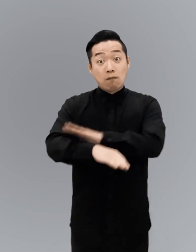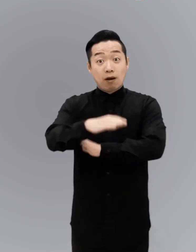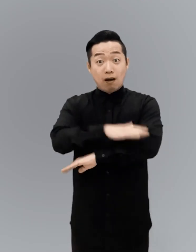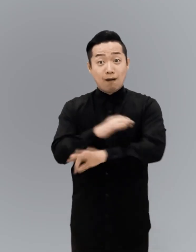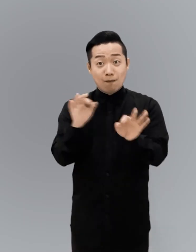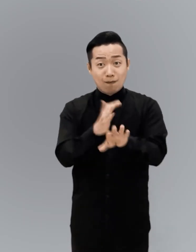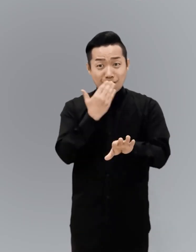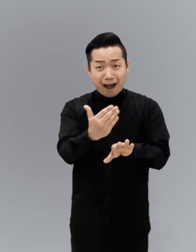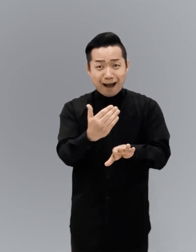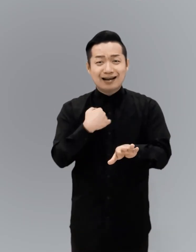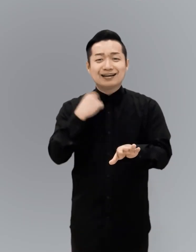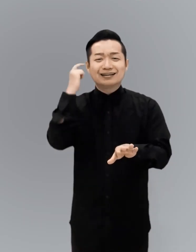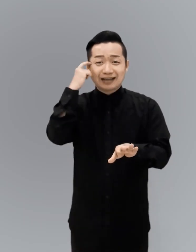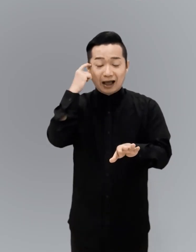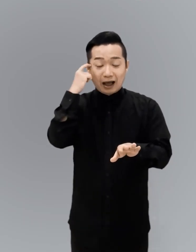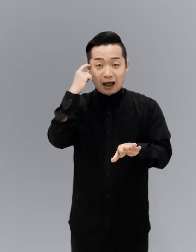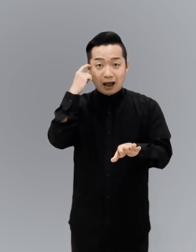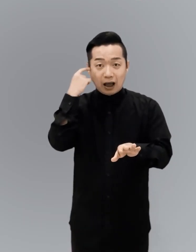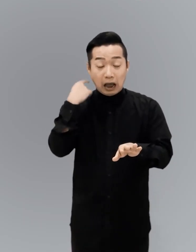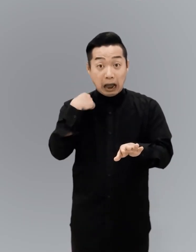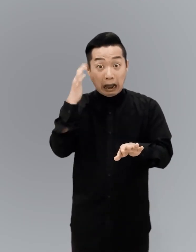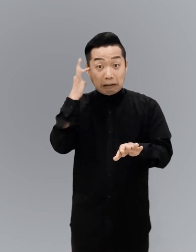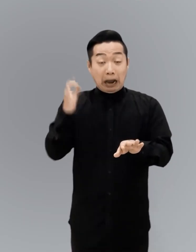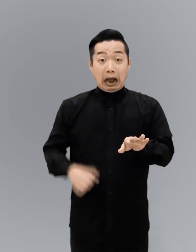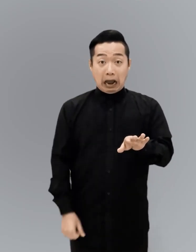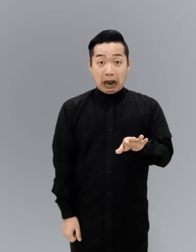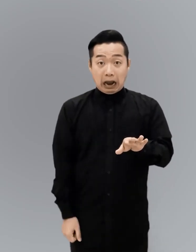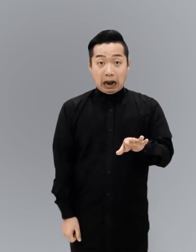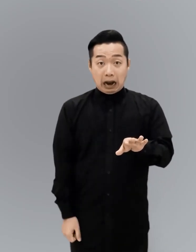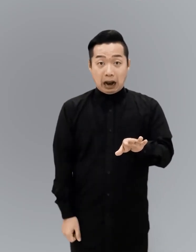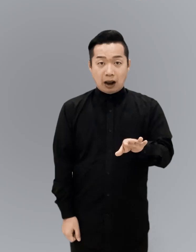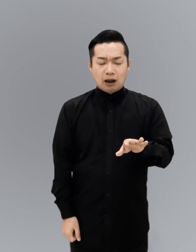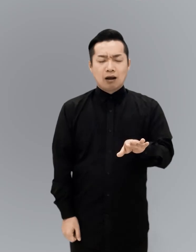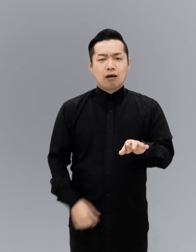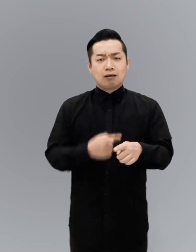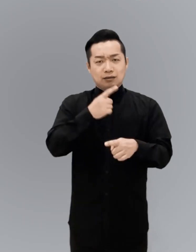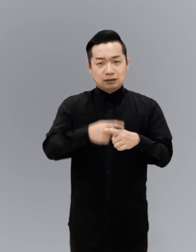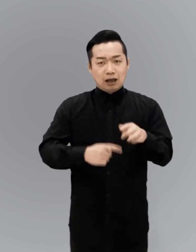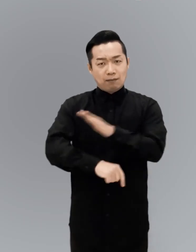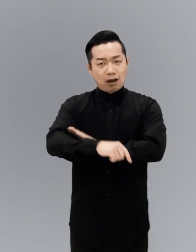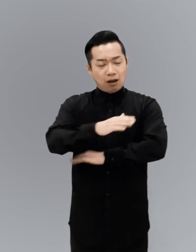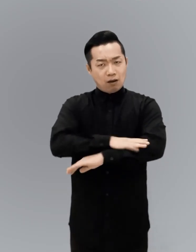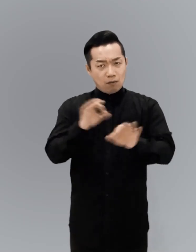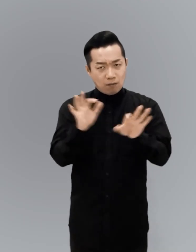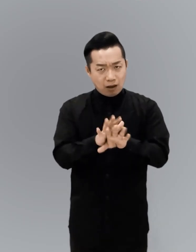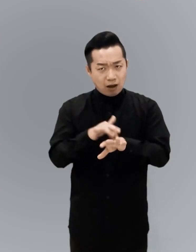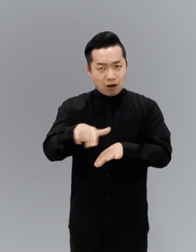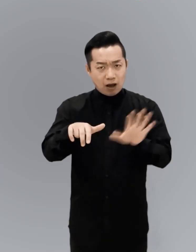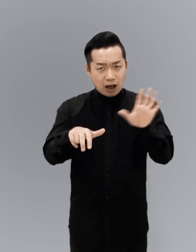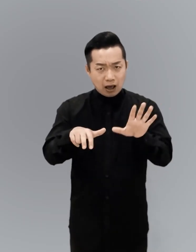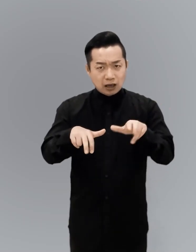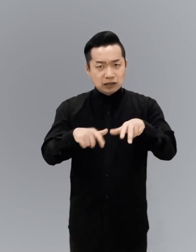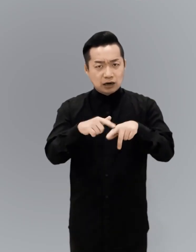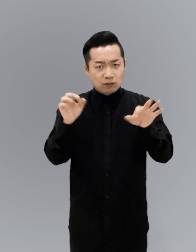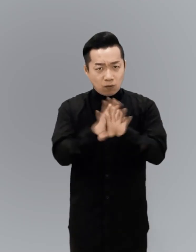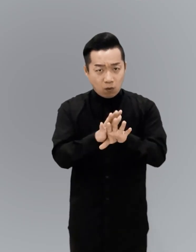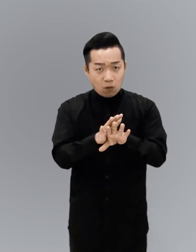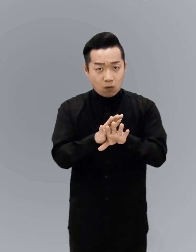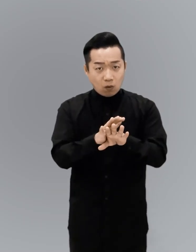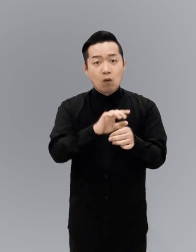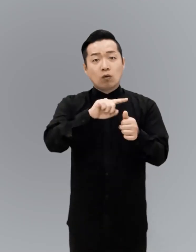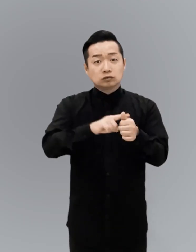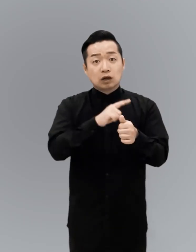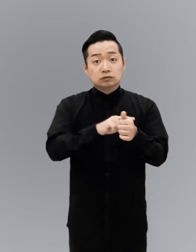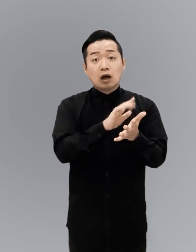이러다가 팔이 없어질 수도 있겠구나 라는 생각에 섬뜩해서 이러다가 팔이 없어지고 계속 걷지 않으면 다리도